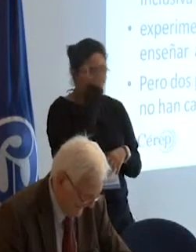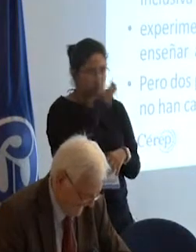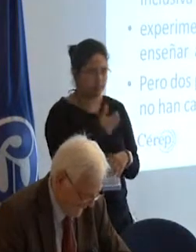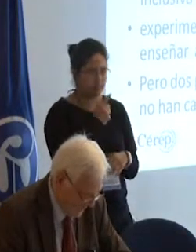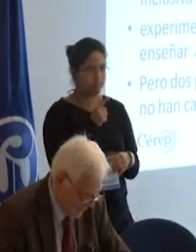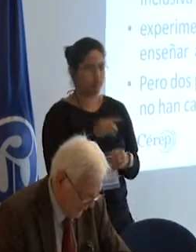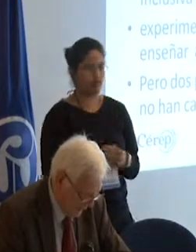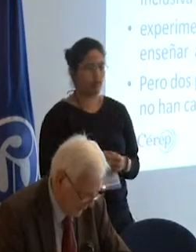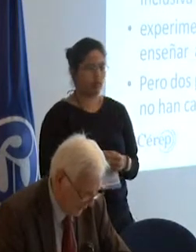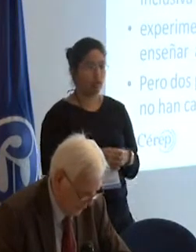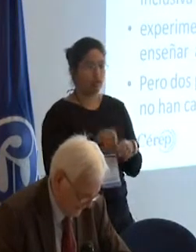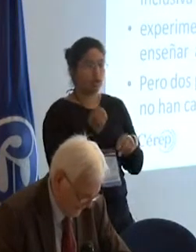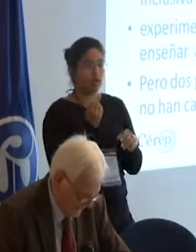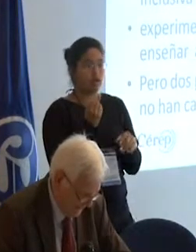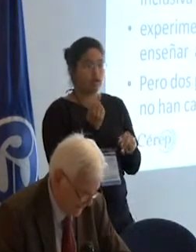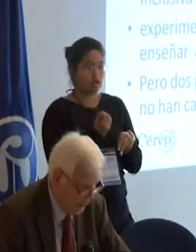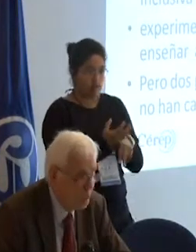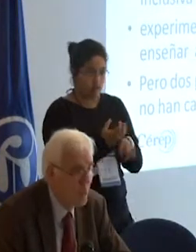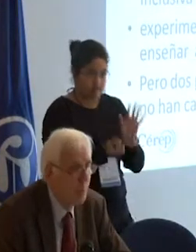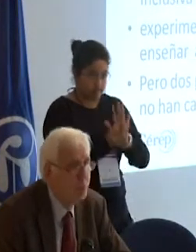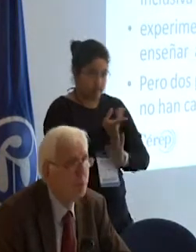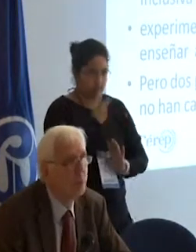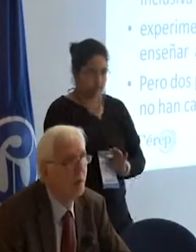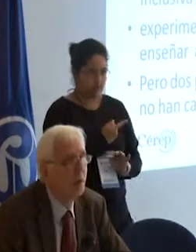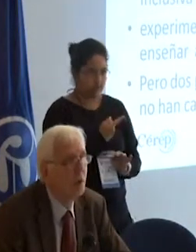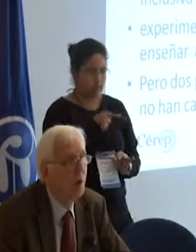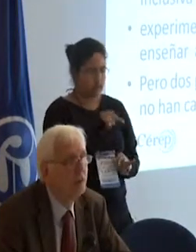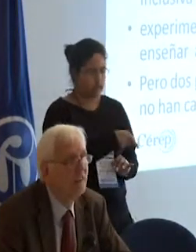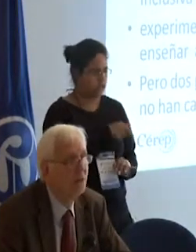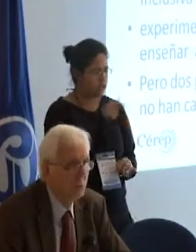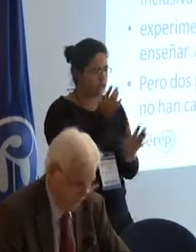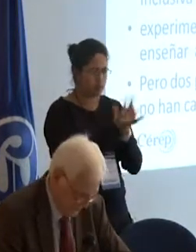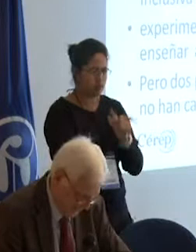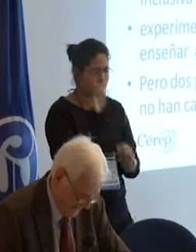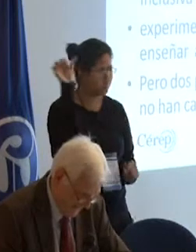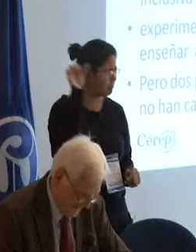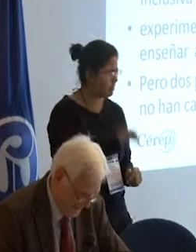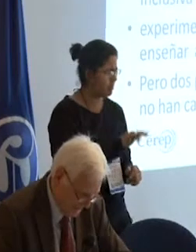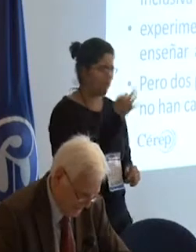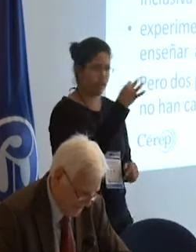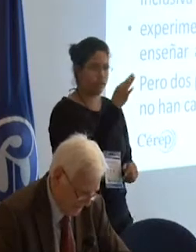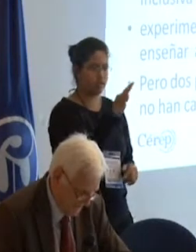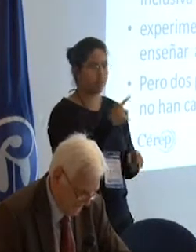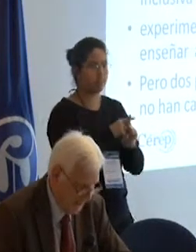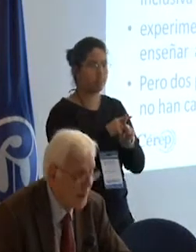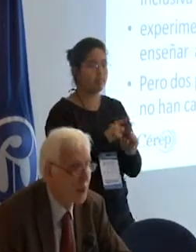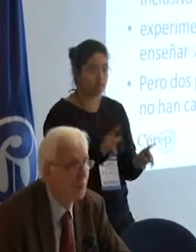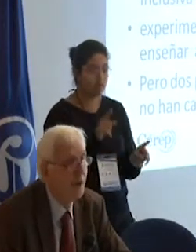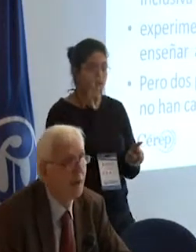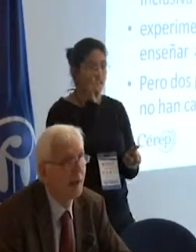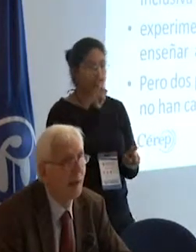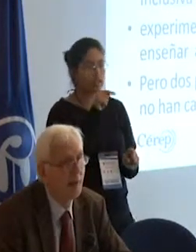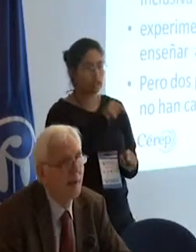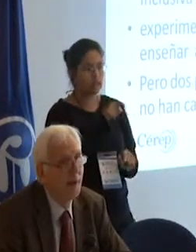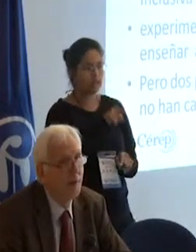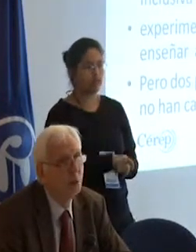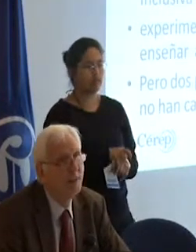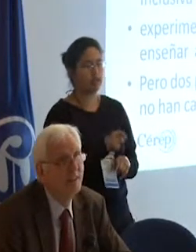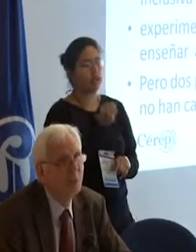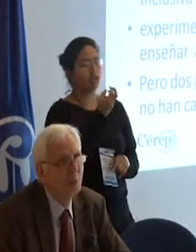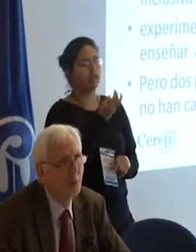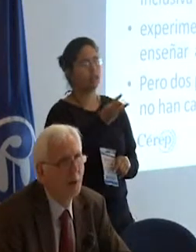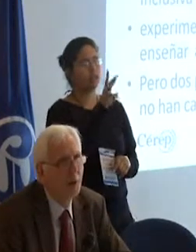Ella dice que su alumno, que es malo en francés, tiene que tener 18 de